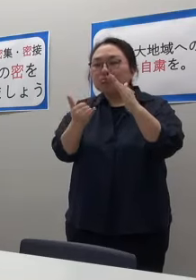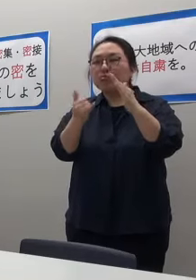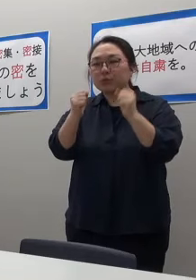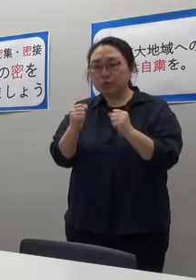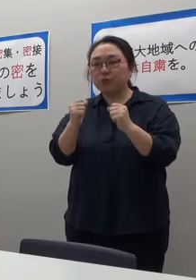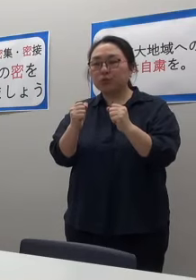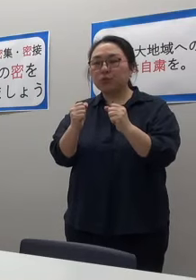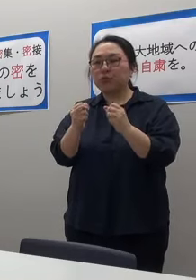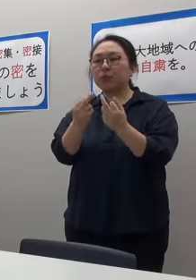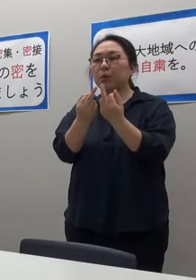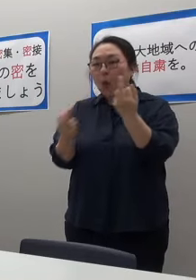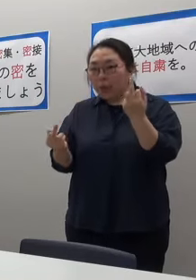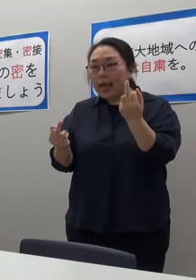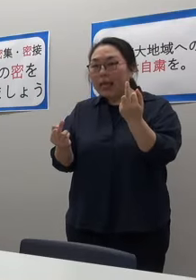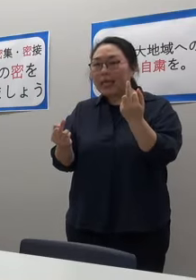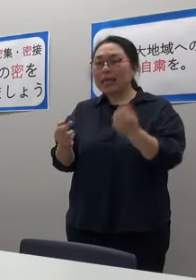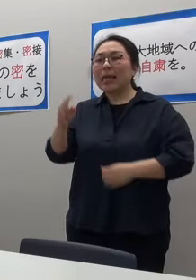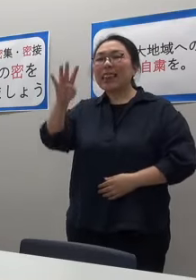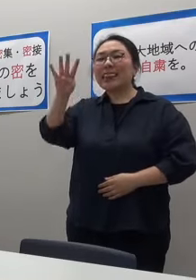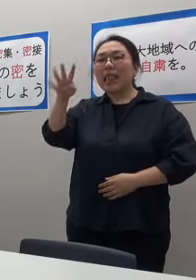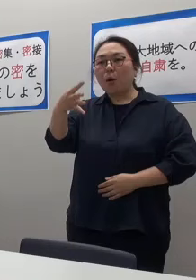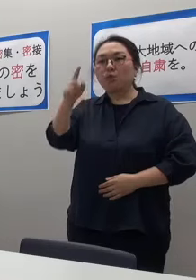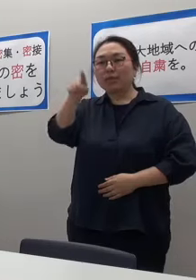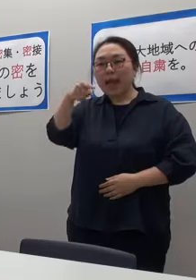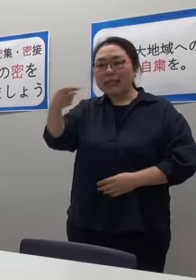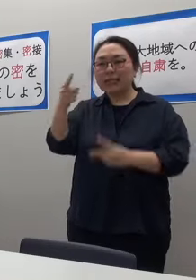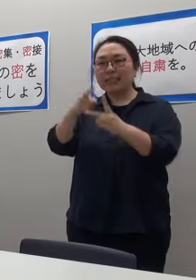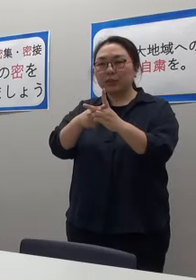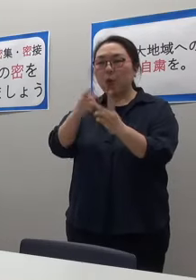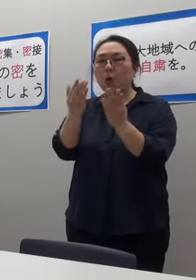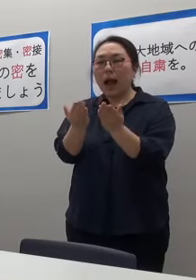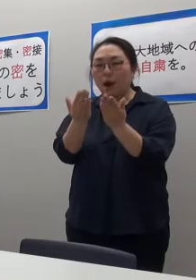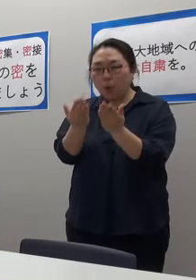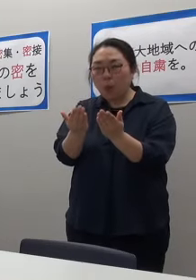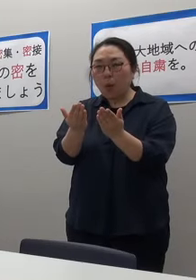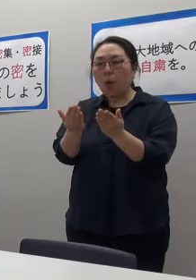大地症、明日から休校ということなんですけれども、消毒などの対応っていうのは、